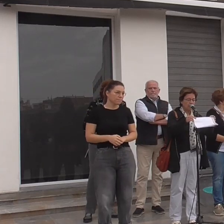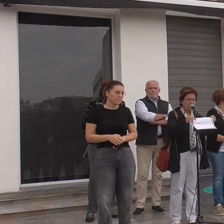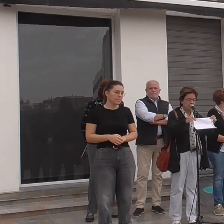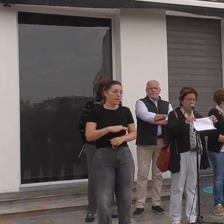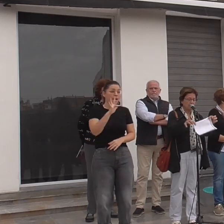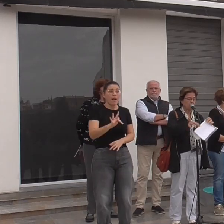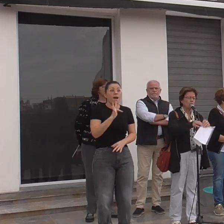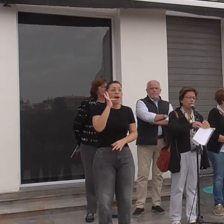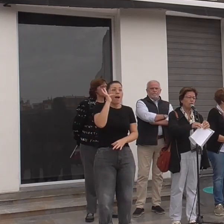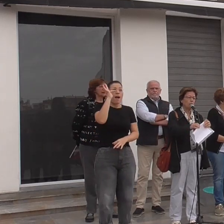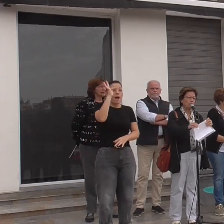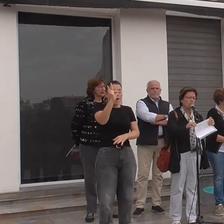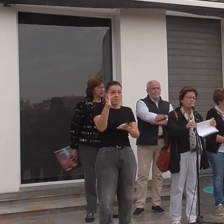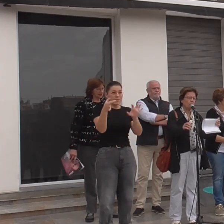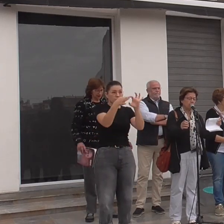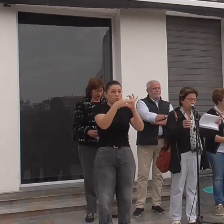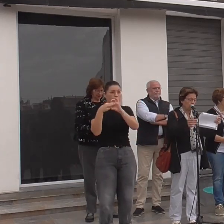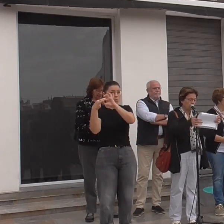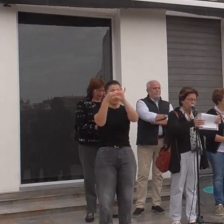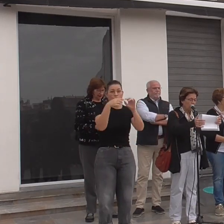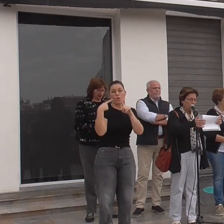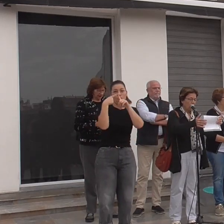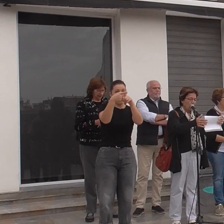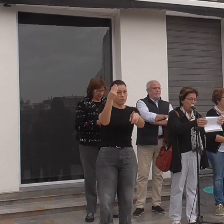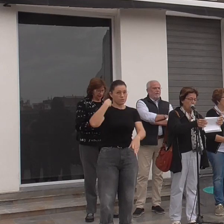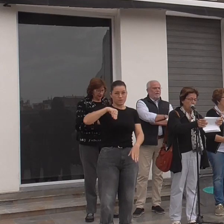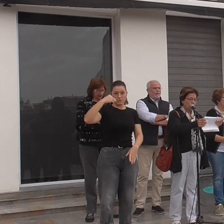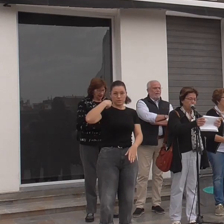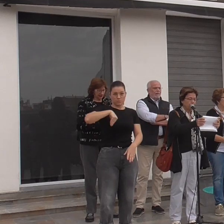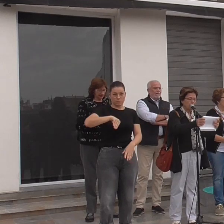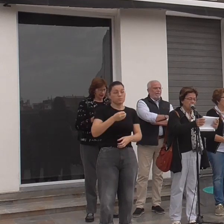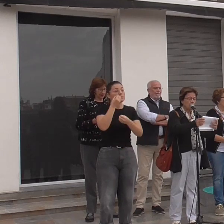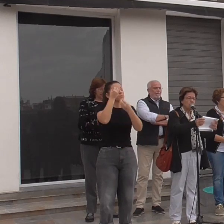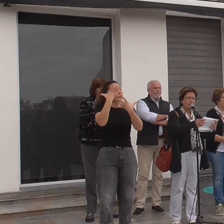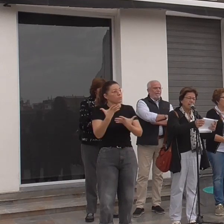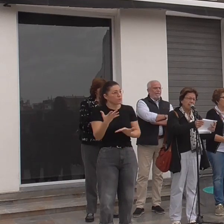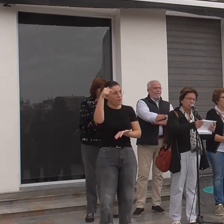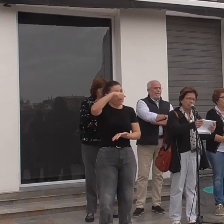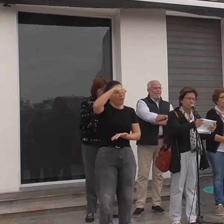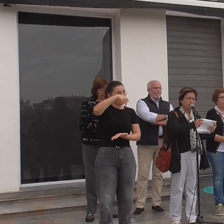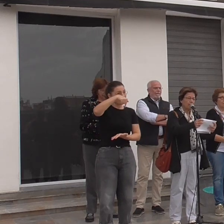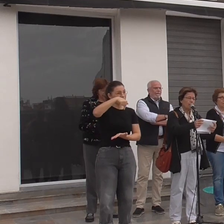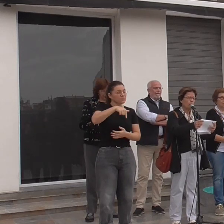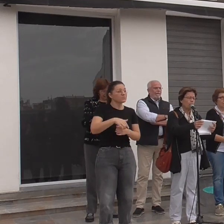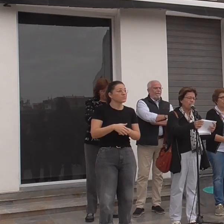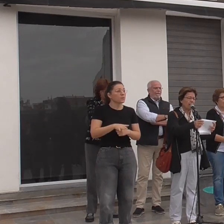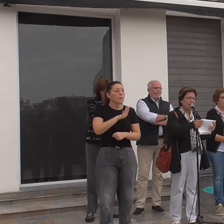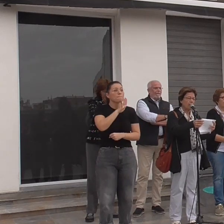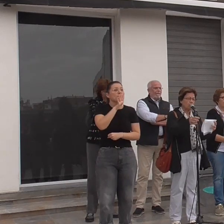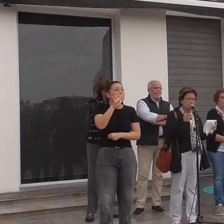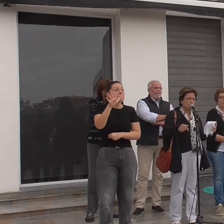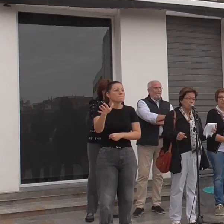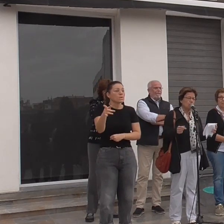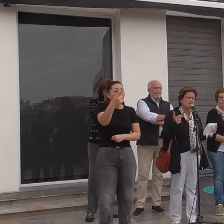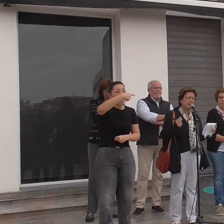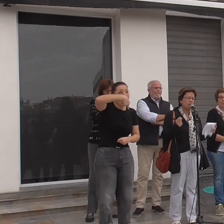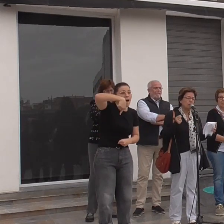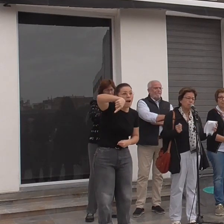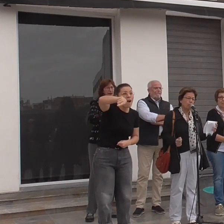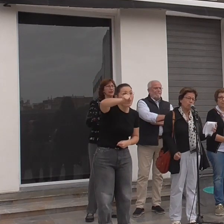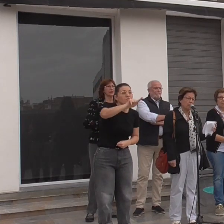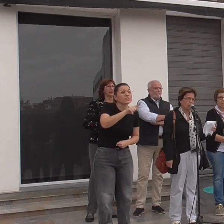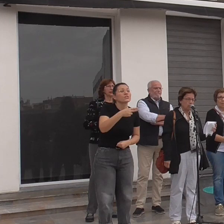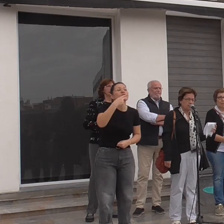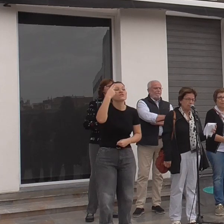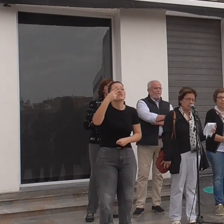Y además estamos unidos por el mismo objetivo. Bueno, estamos aquí porque a nosotros sí que